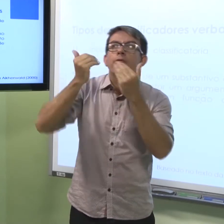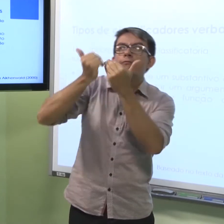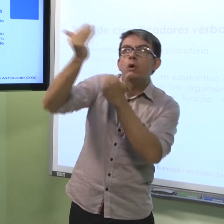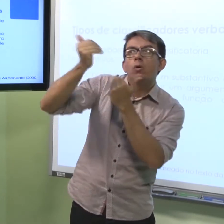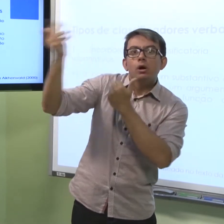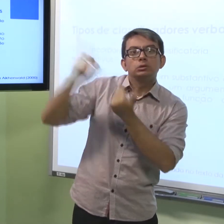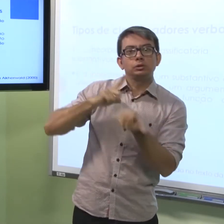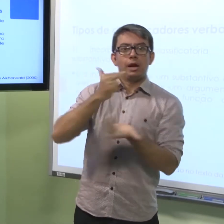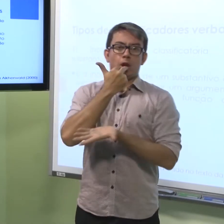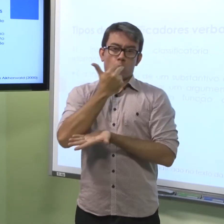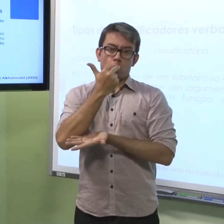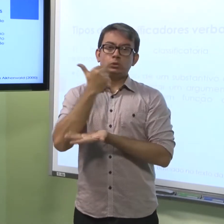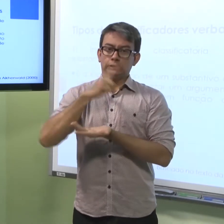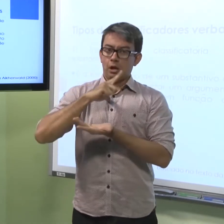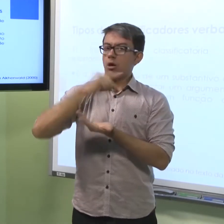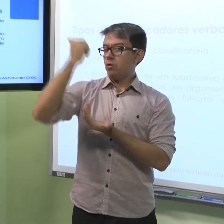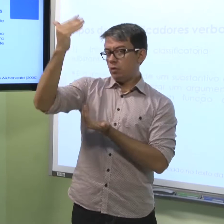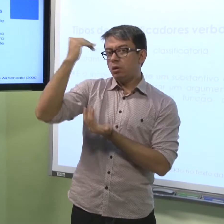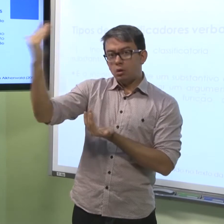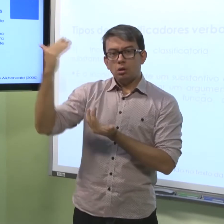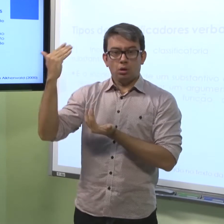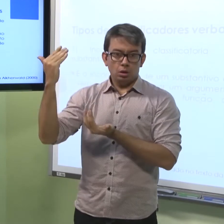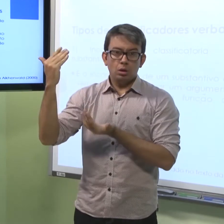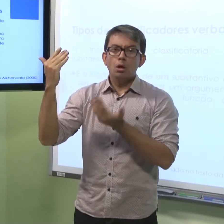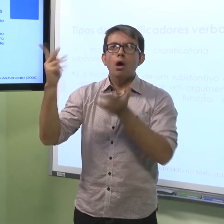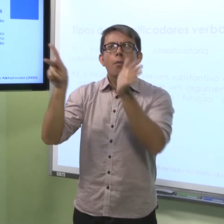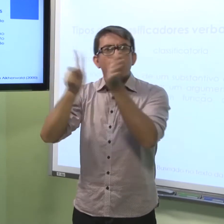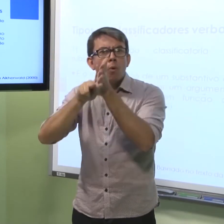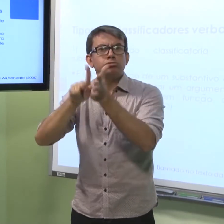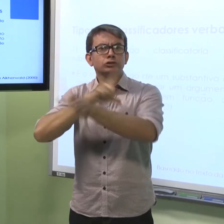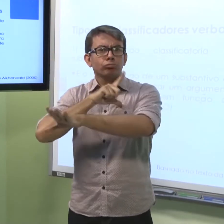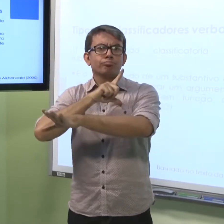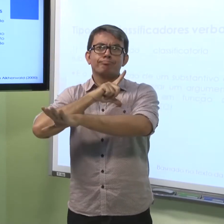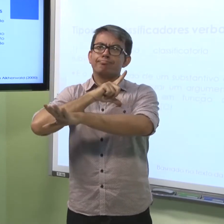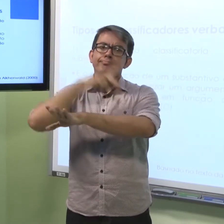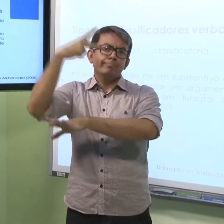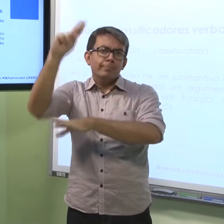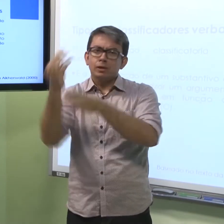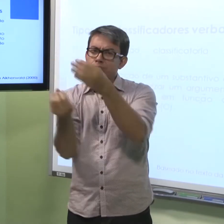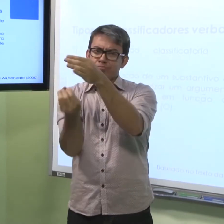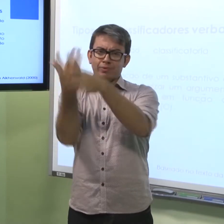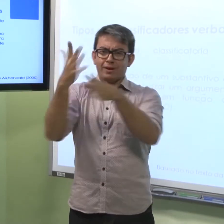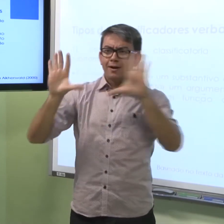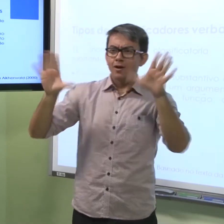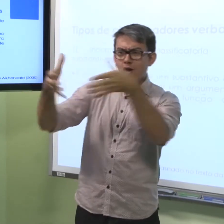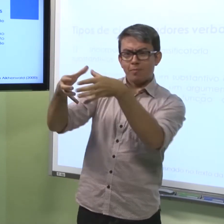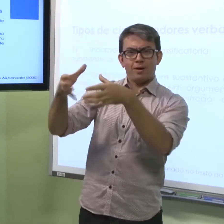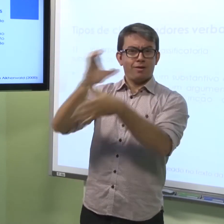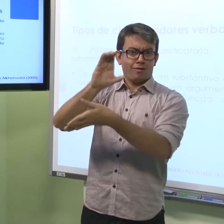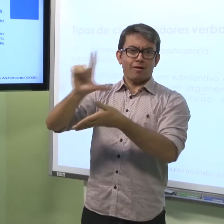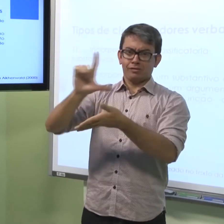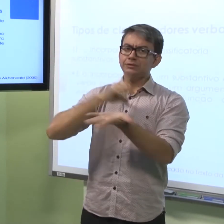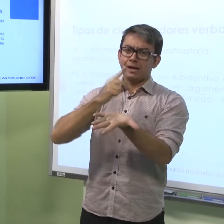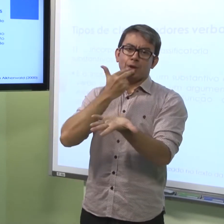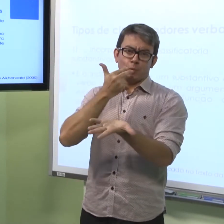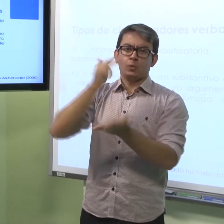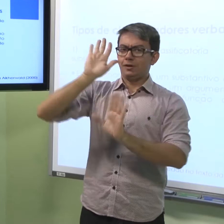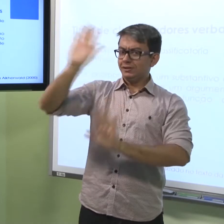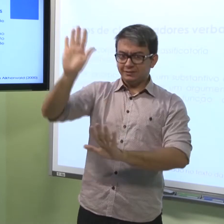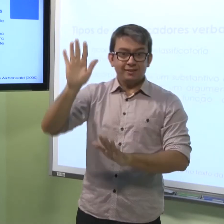para vocês. Como que são esses classificadores em alguns países, que fazem parte das línguas